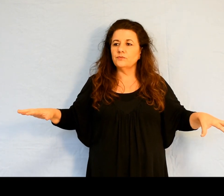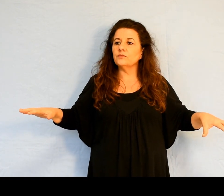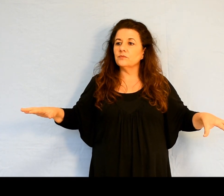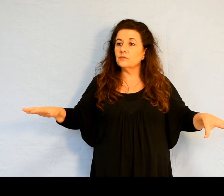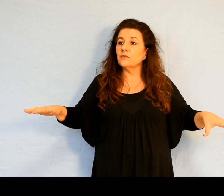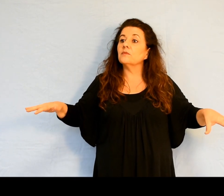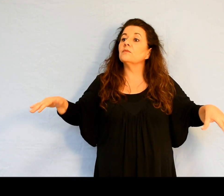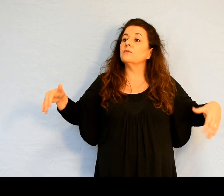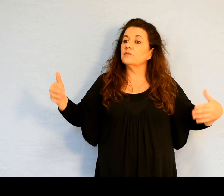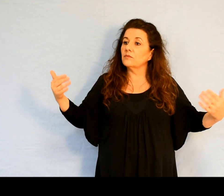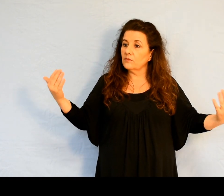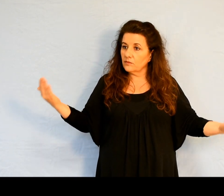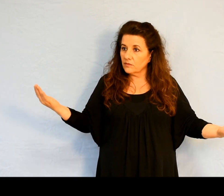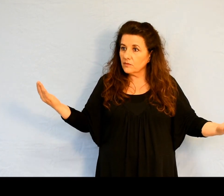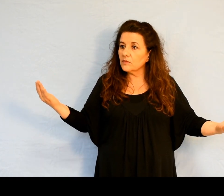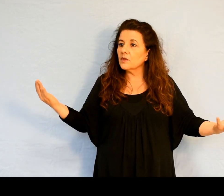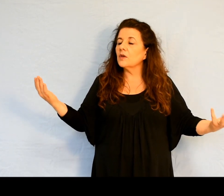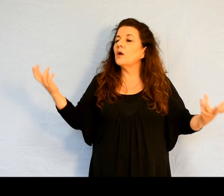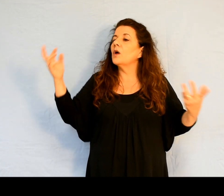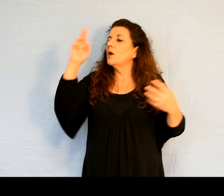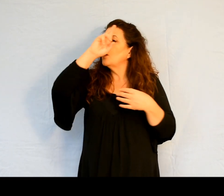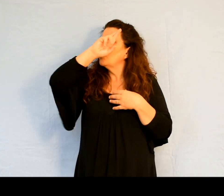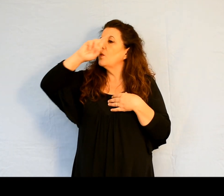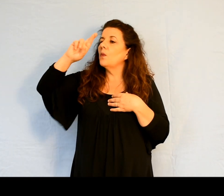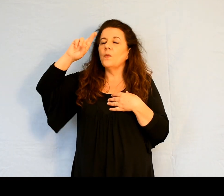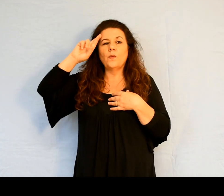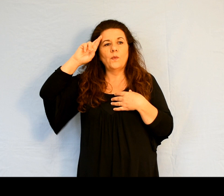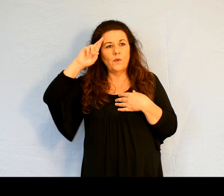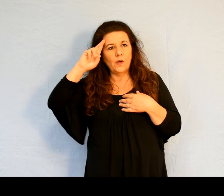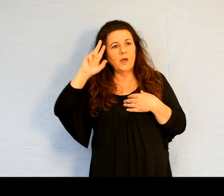Alors le roi dira à ceux qui seront à sa droite,